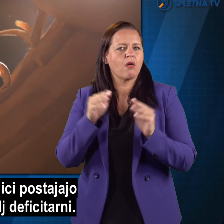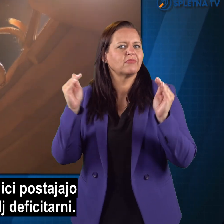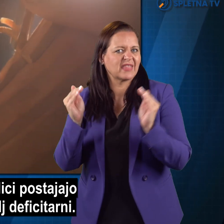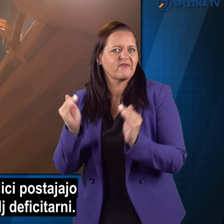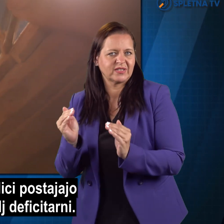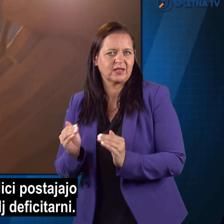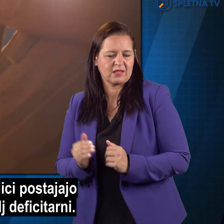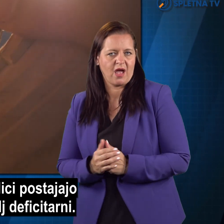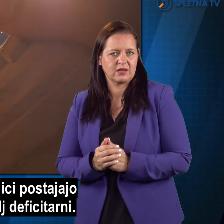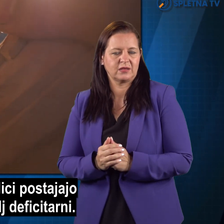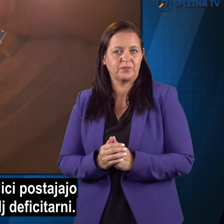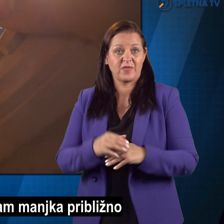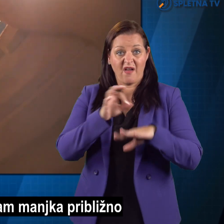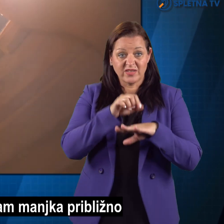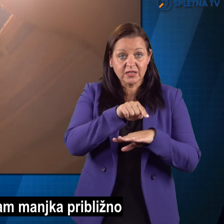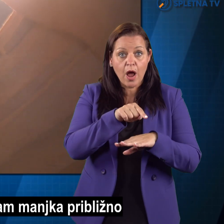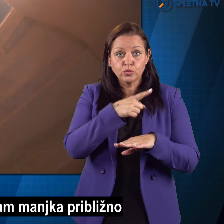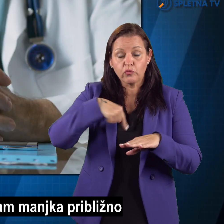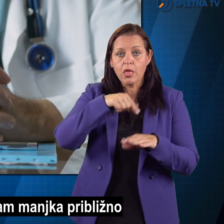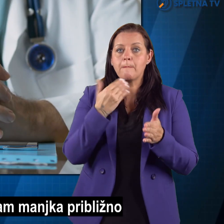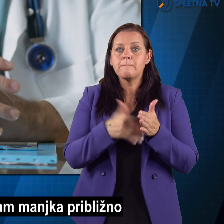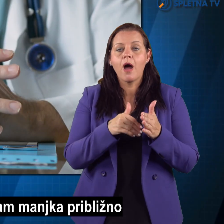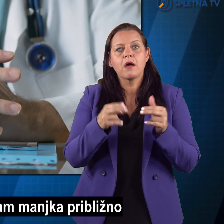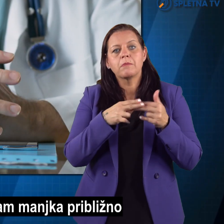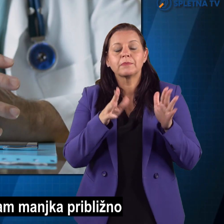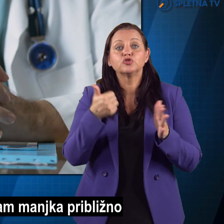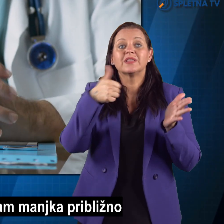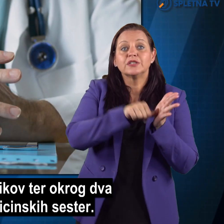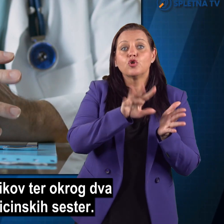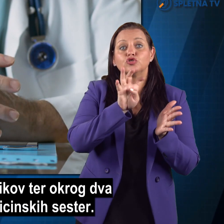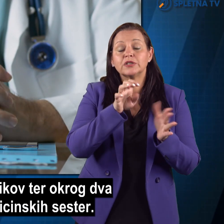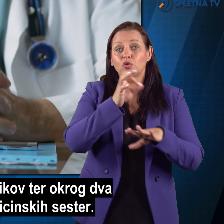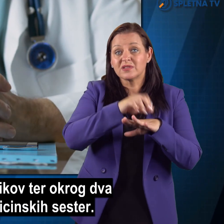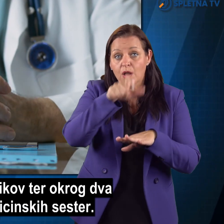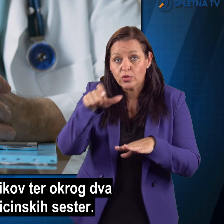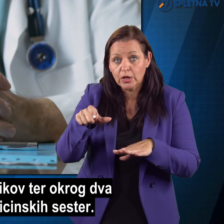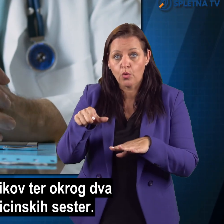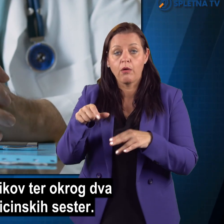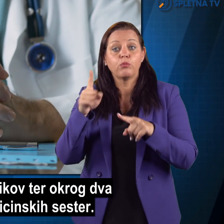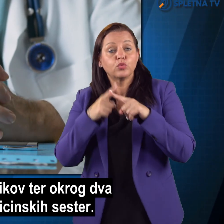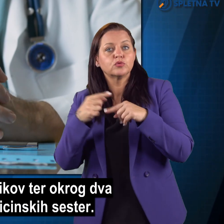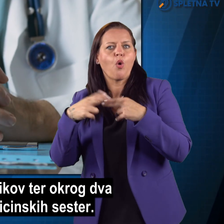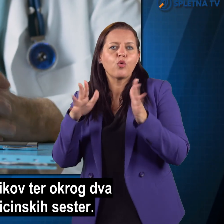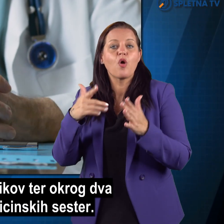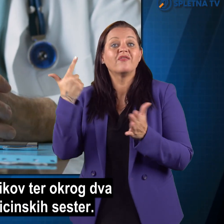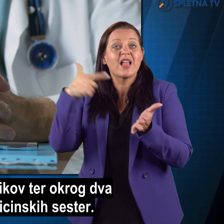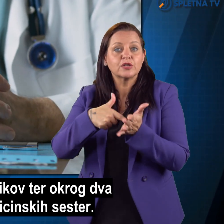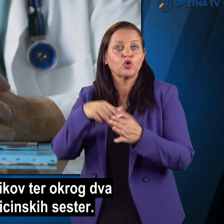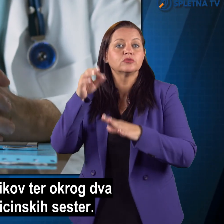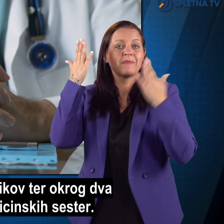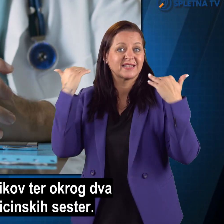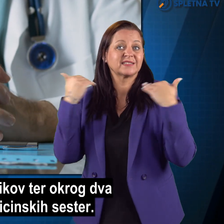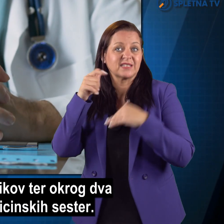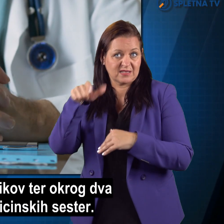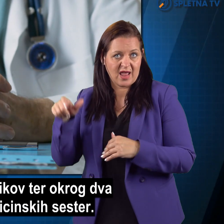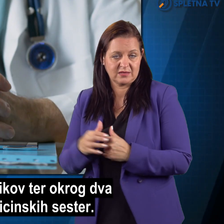bolj deficitarni. V zdravstvu nam manjka približno 1400 zdravnikov ter okrog 2000